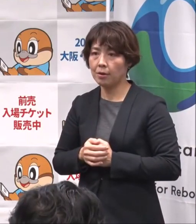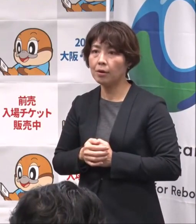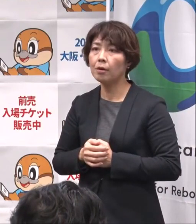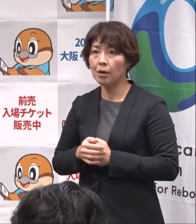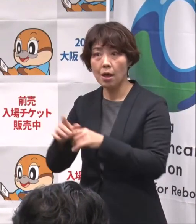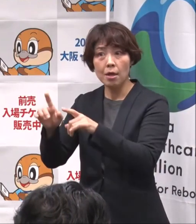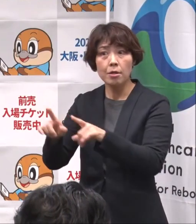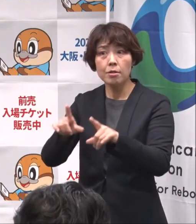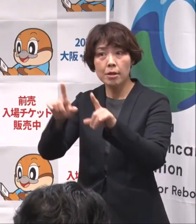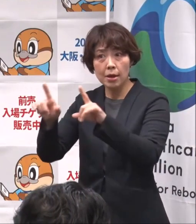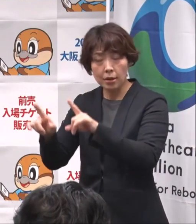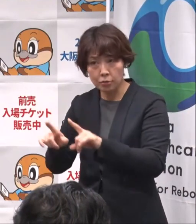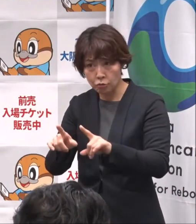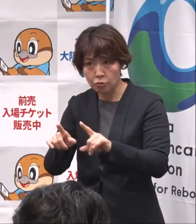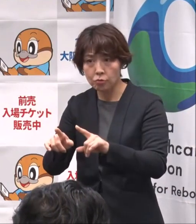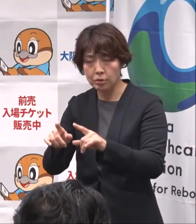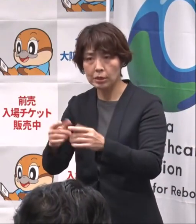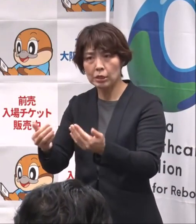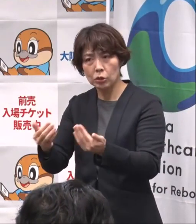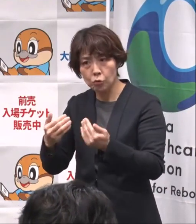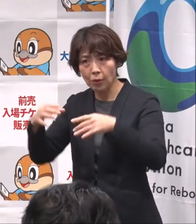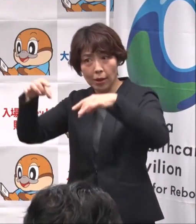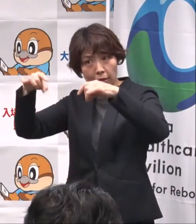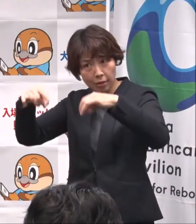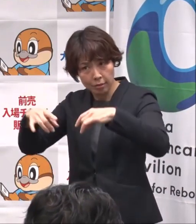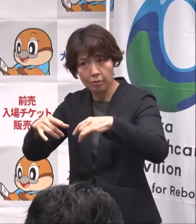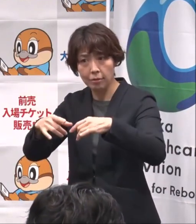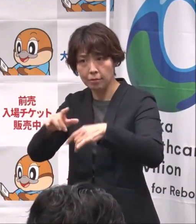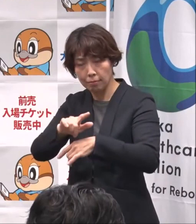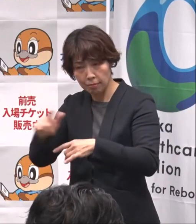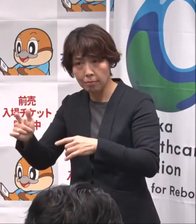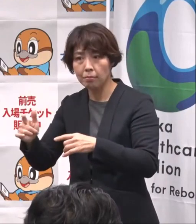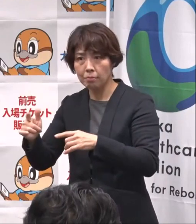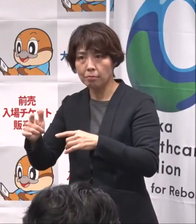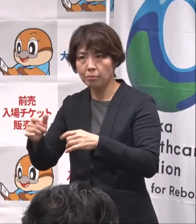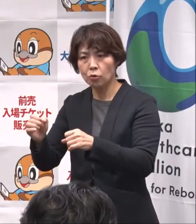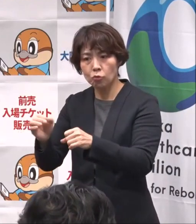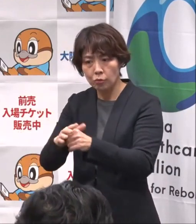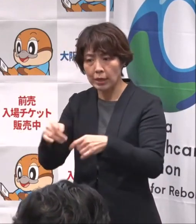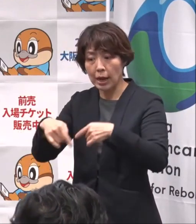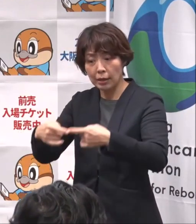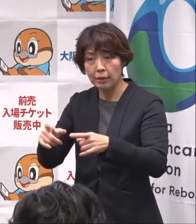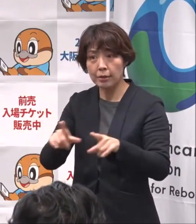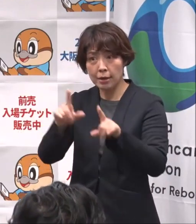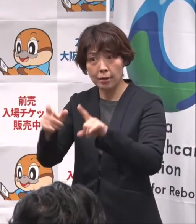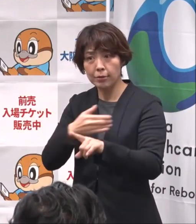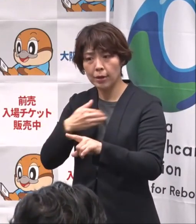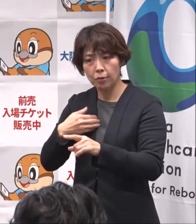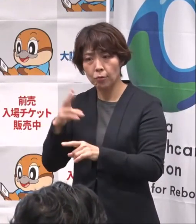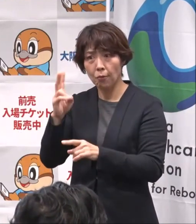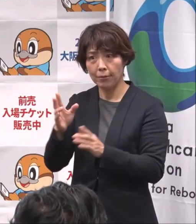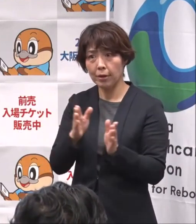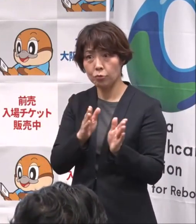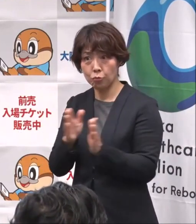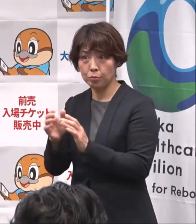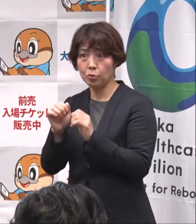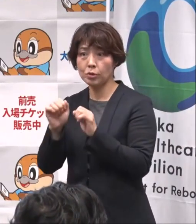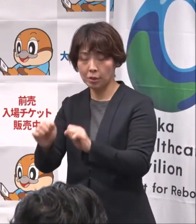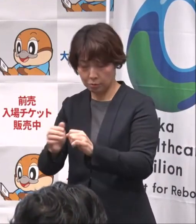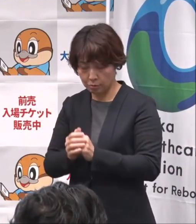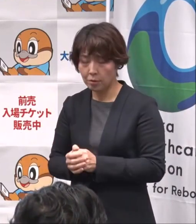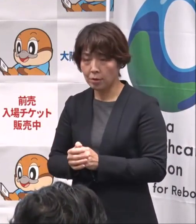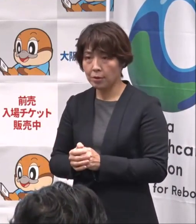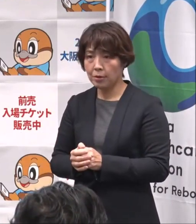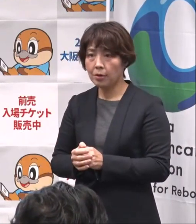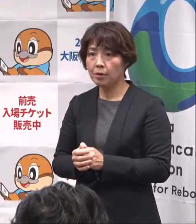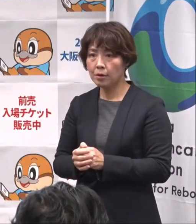生活の家電であったり、すぐ生活を始めれるようにということの準備も整えていますし、その入居された